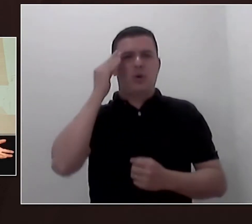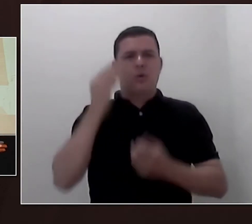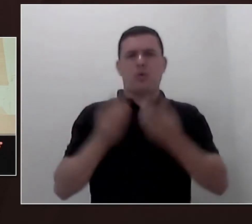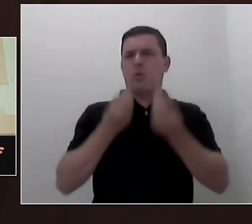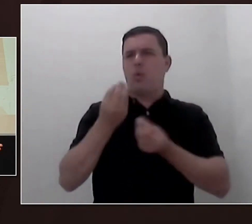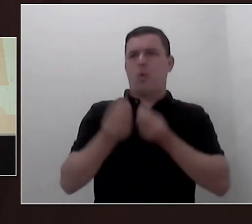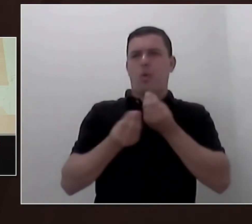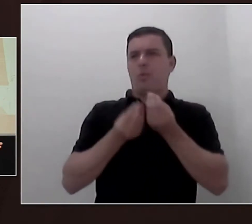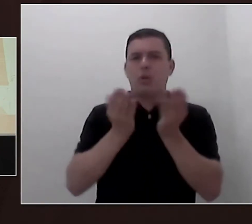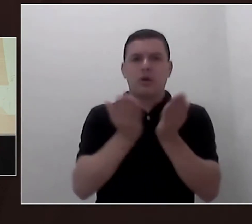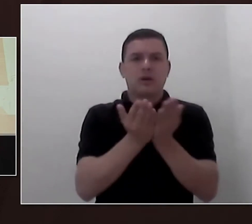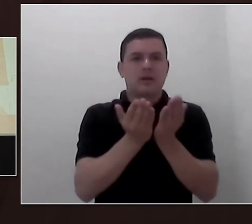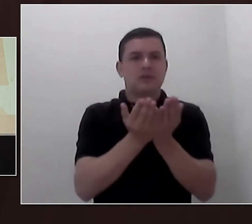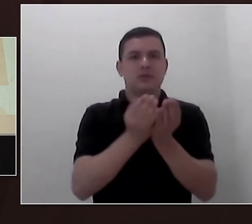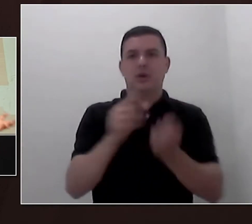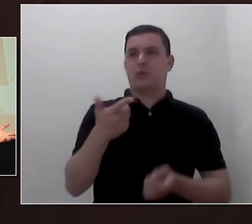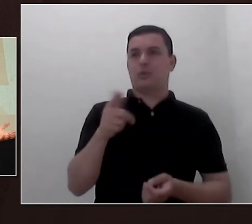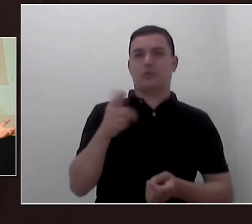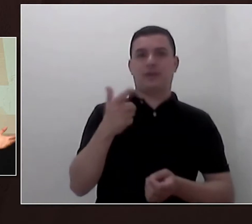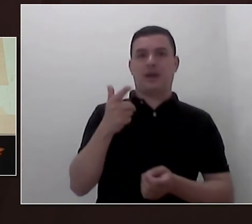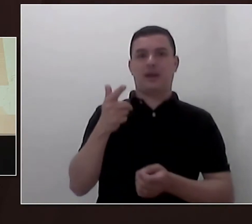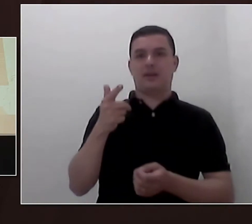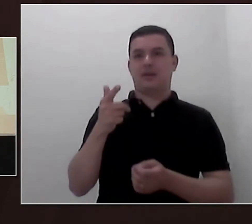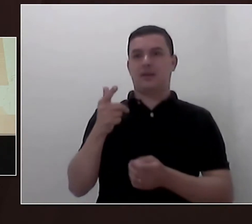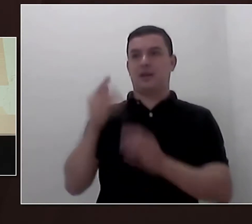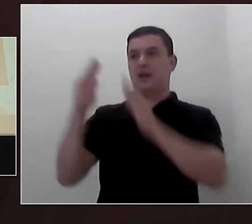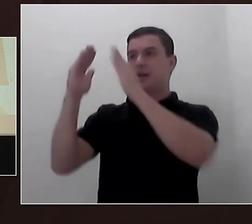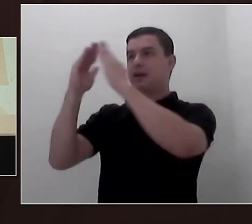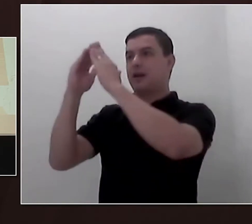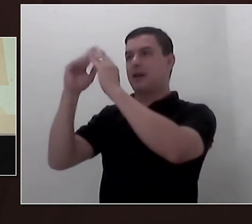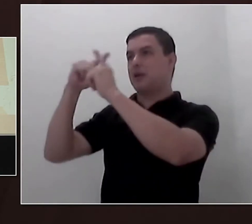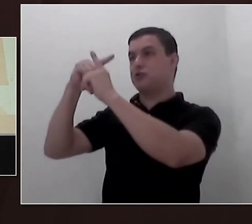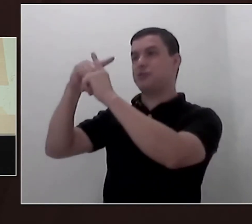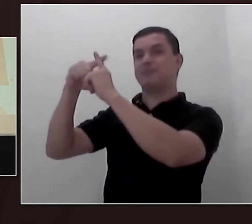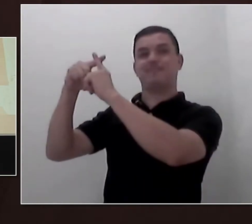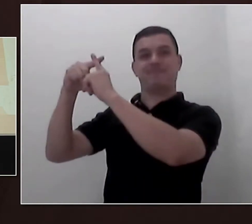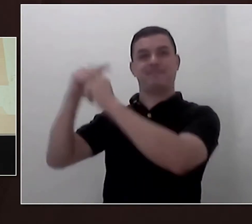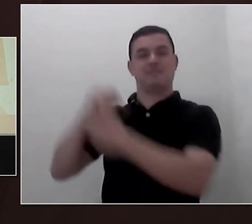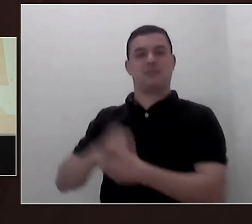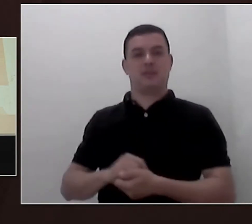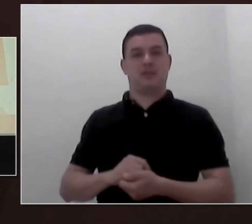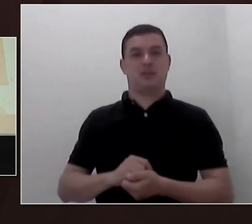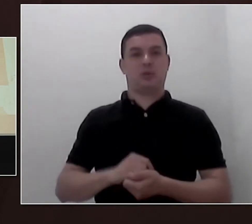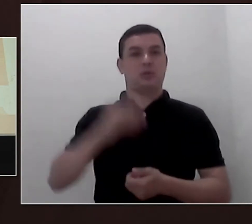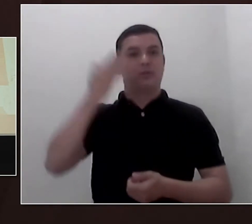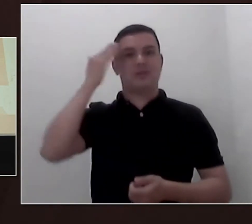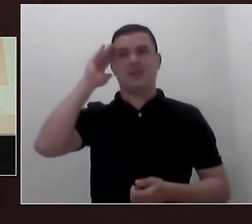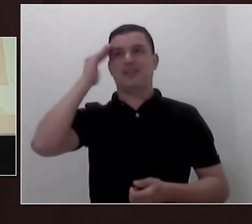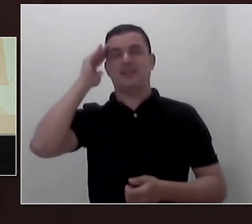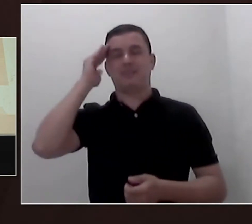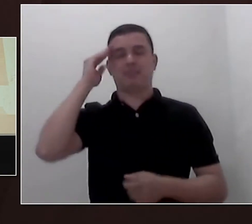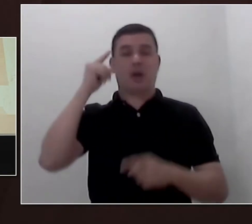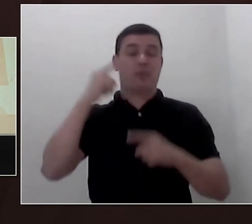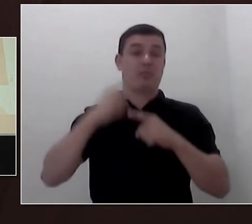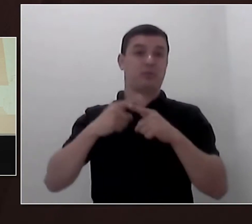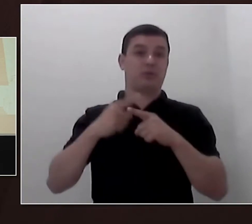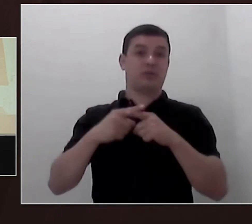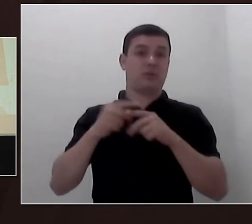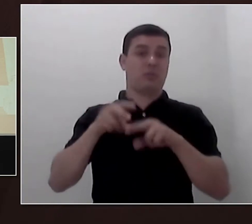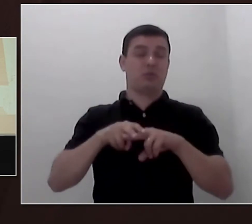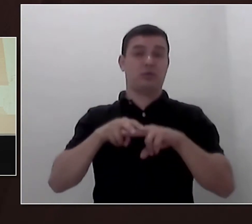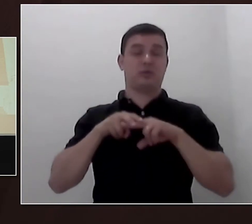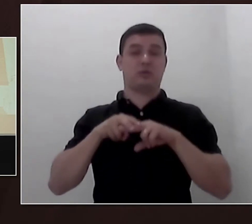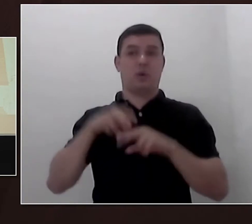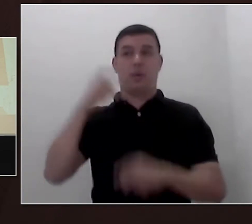não tem religião. Sem templo não tem Deus, né? Então eles não conseguiam entender. Então, por isso que eles pensavam, eles